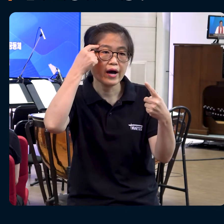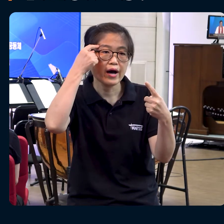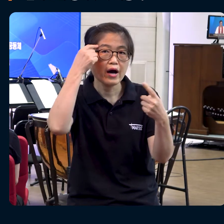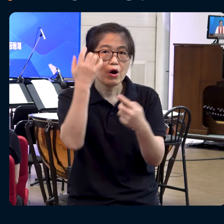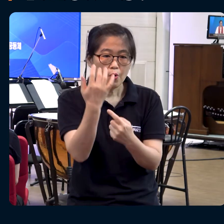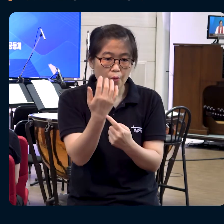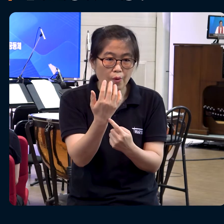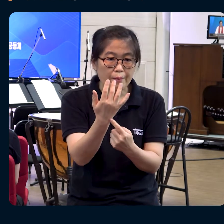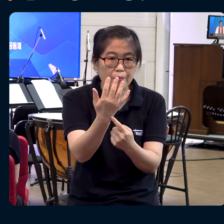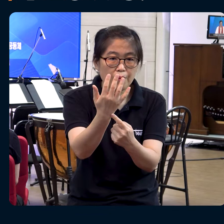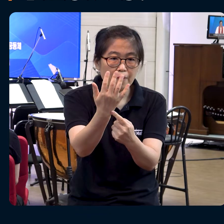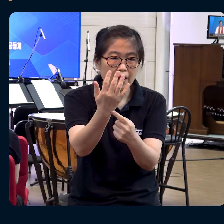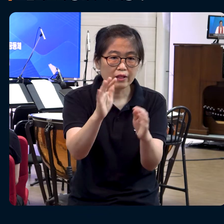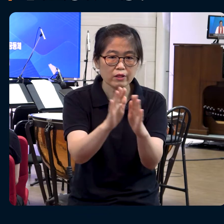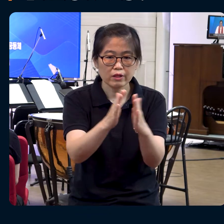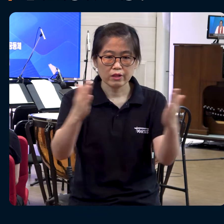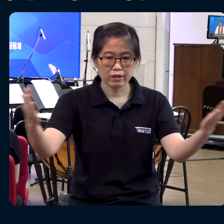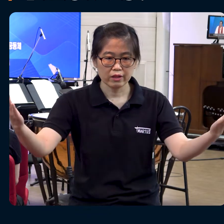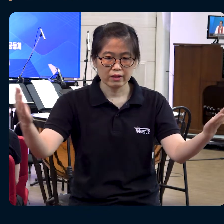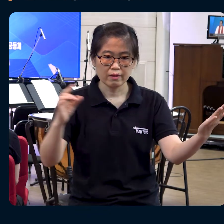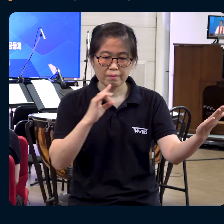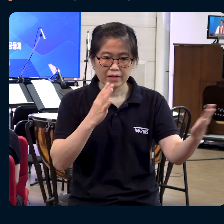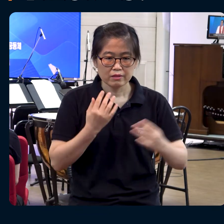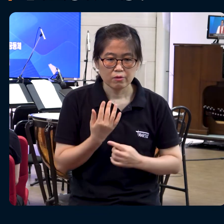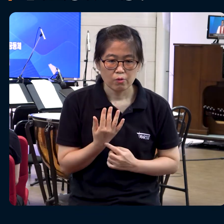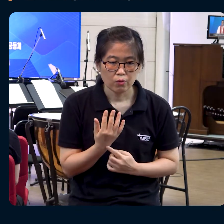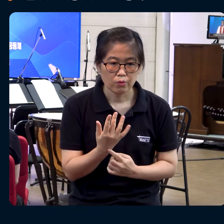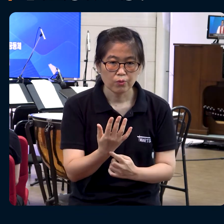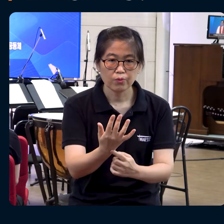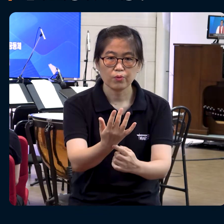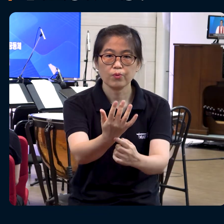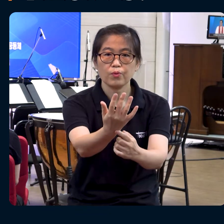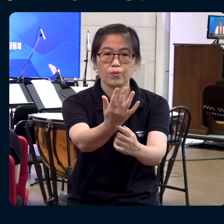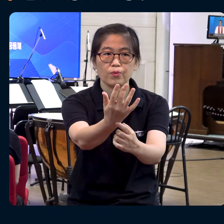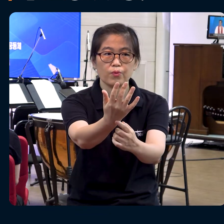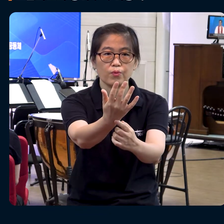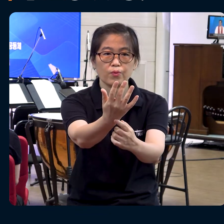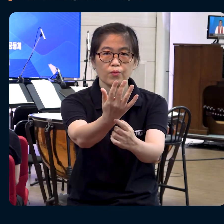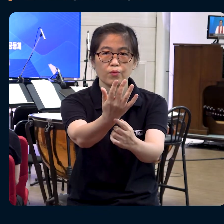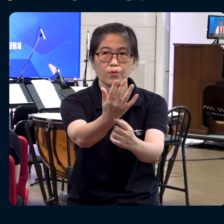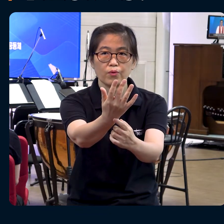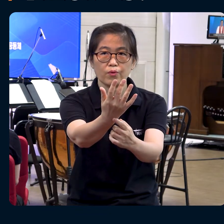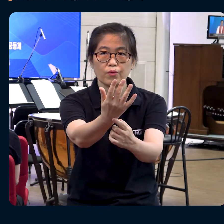뭐냐? 왜 횃불만 그 쪼갠 고기 사이로 지나가는가 하는 거예요.